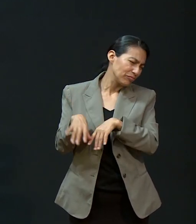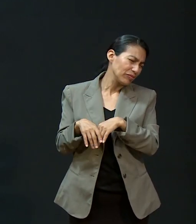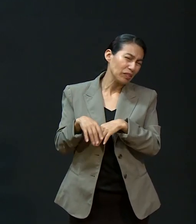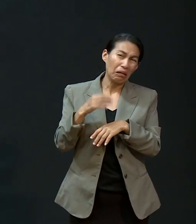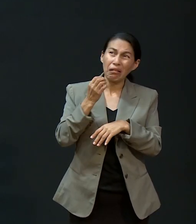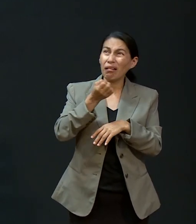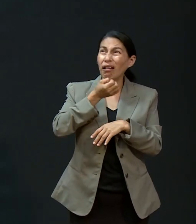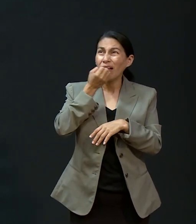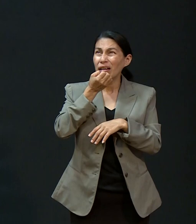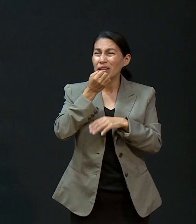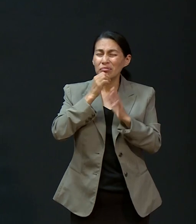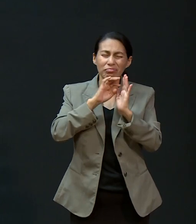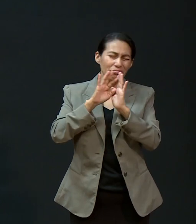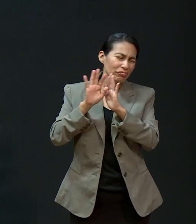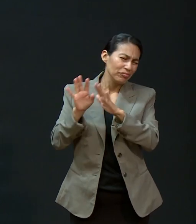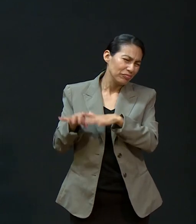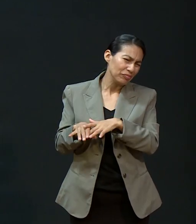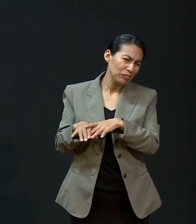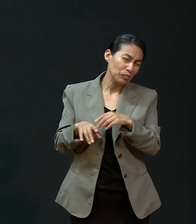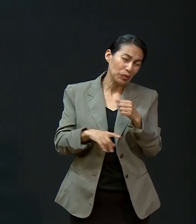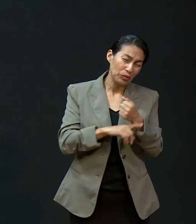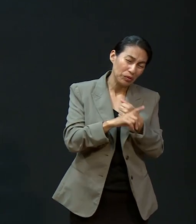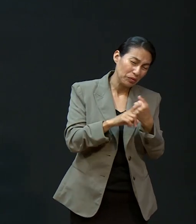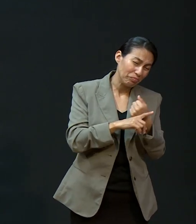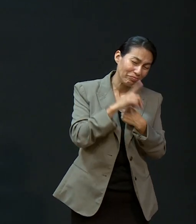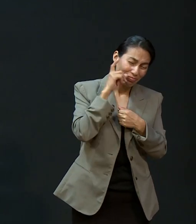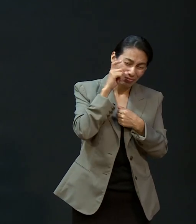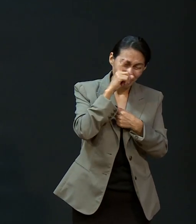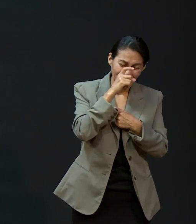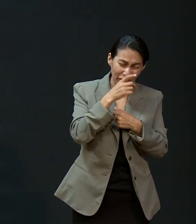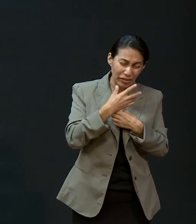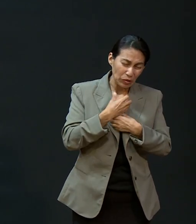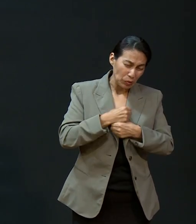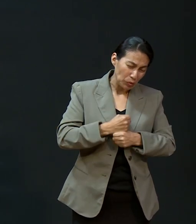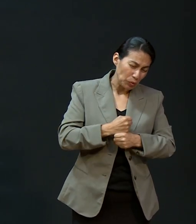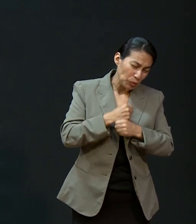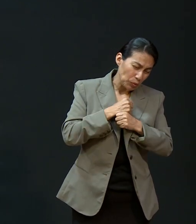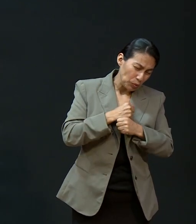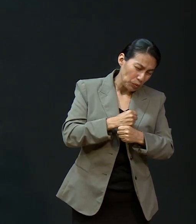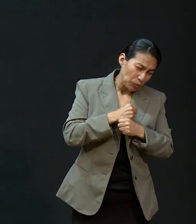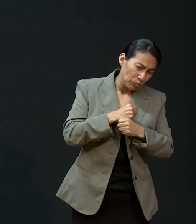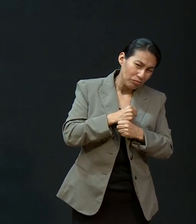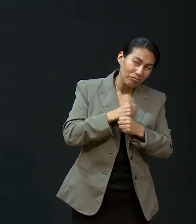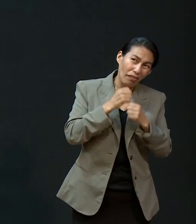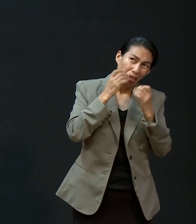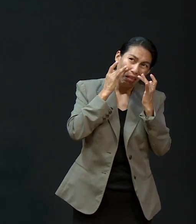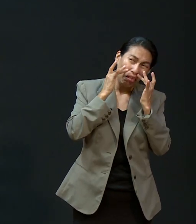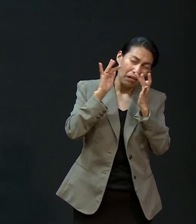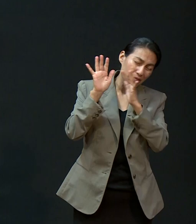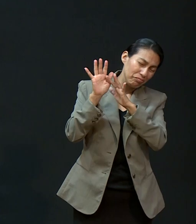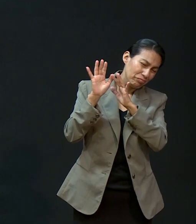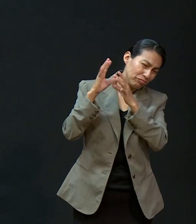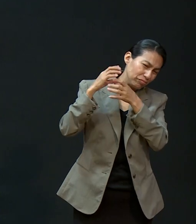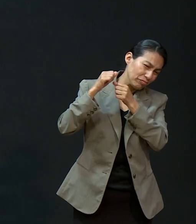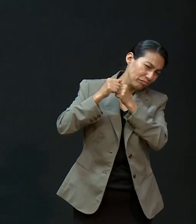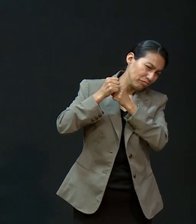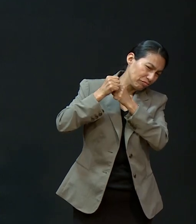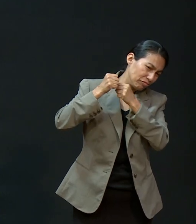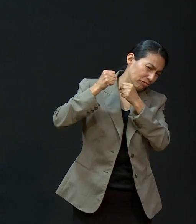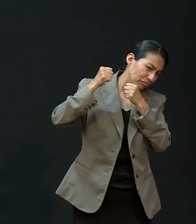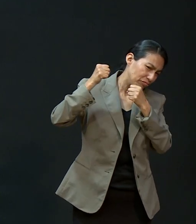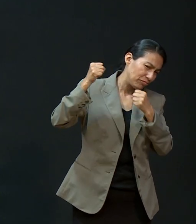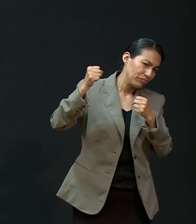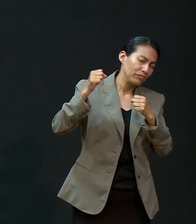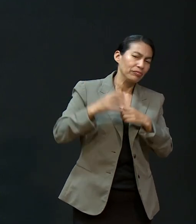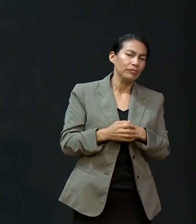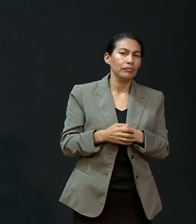Biblia, dejamos de orar, porque pasamos por muchas circunstancias tristes y dolorosas. Pero también nos dicen que